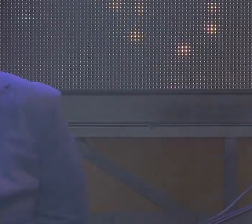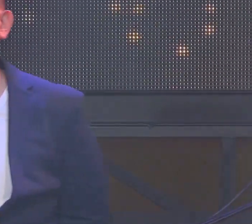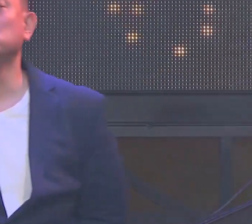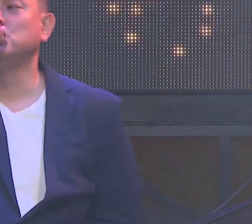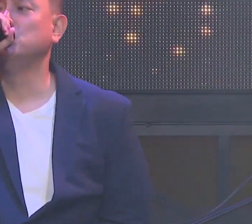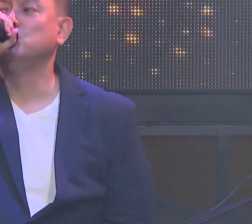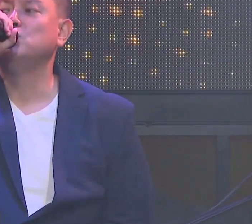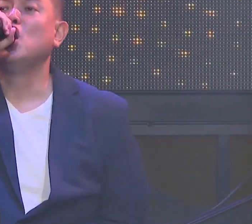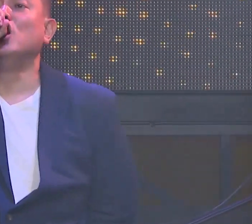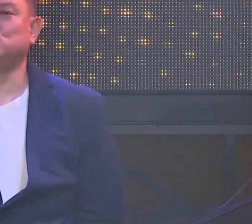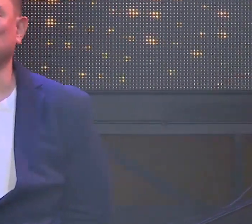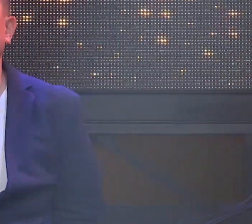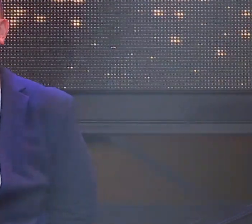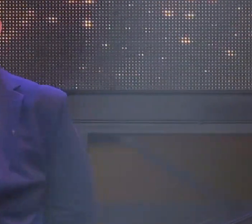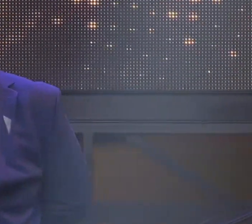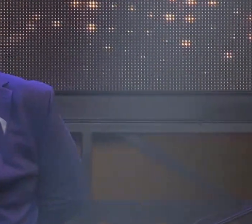Kekuatanku,